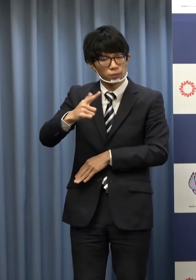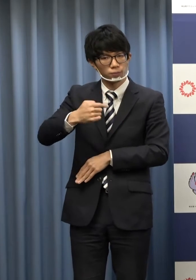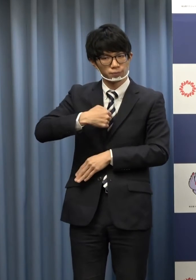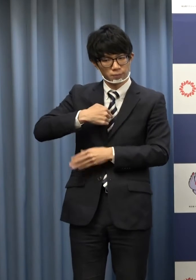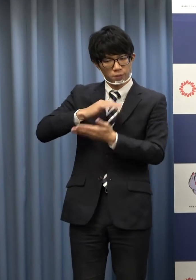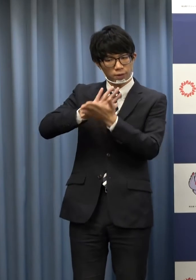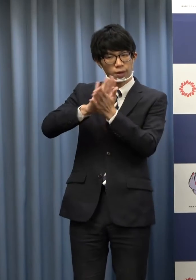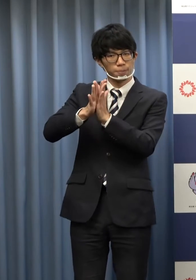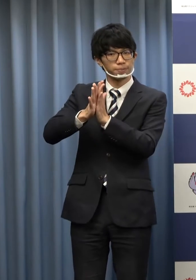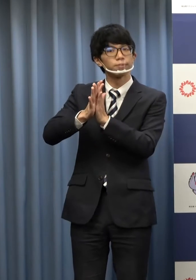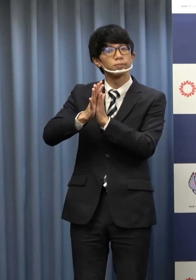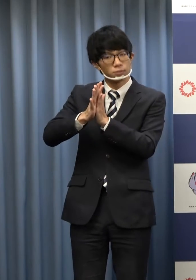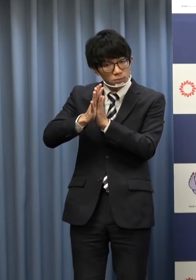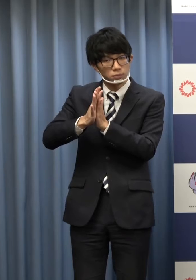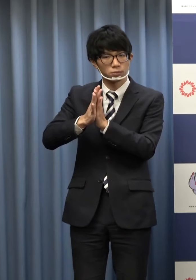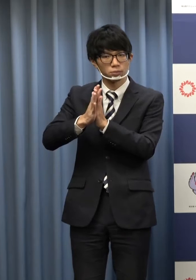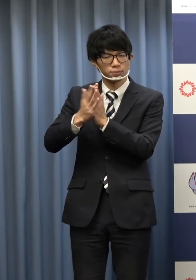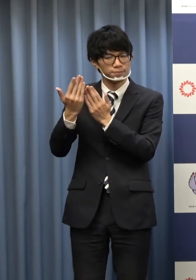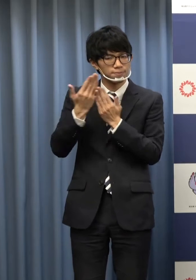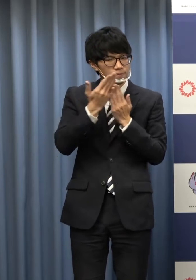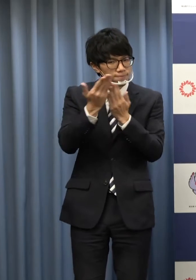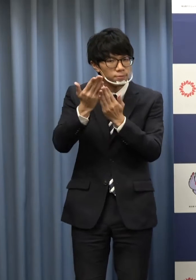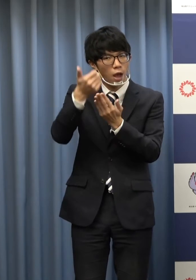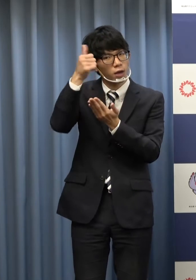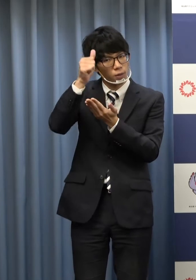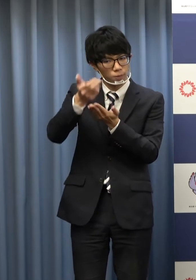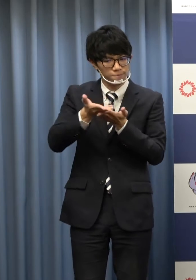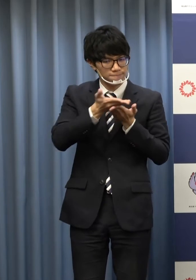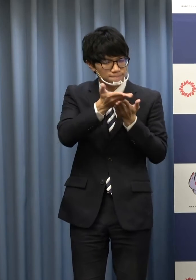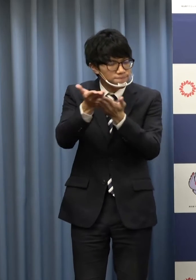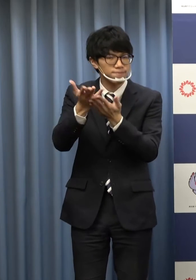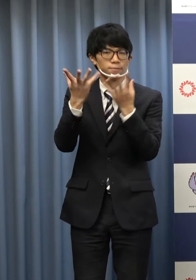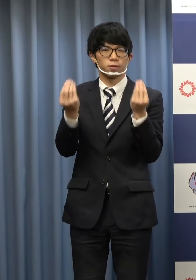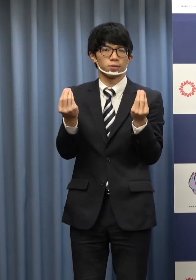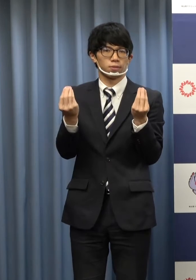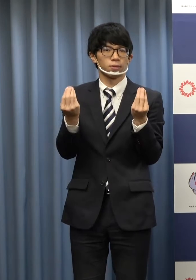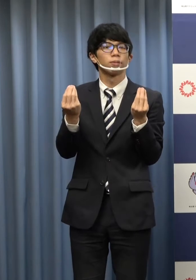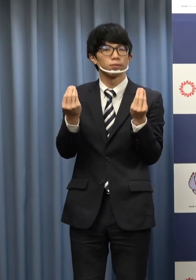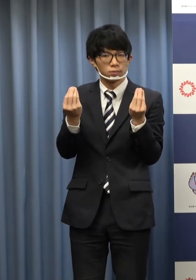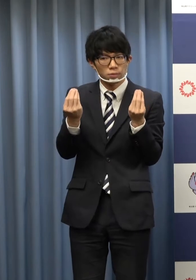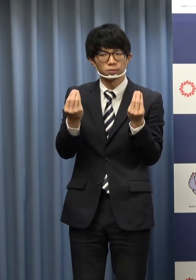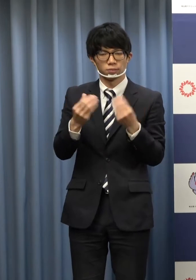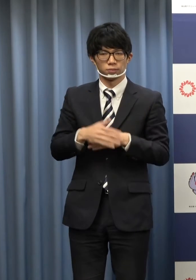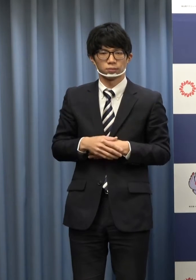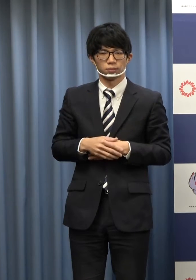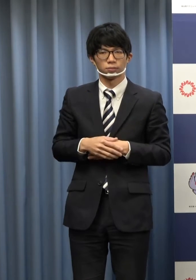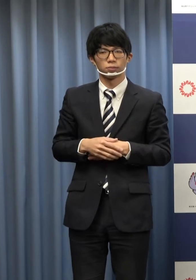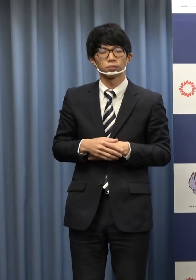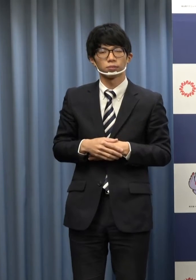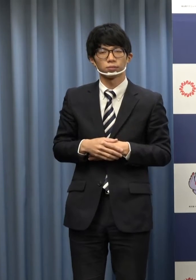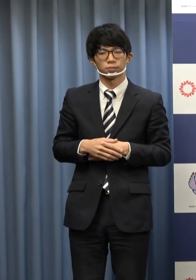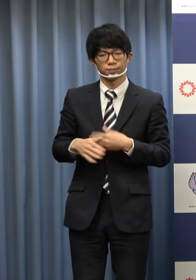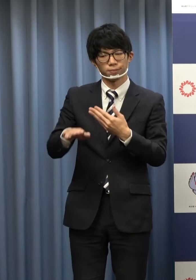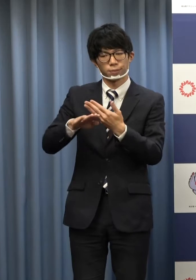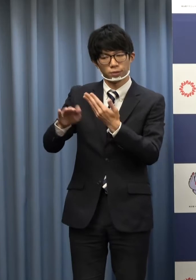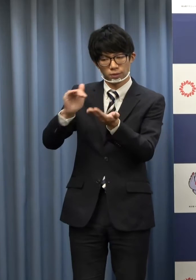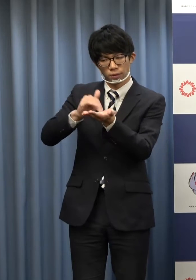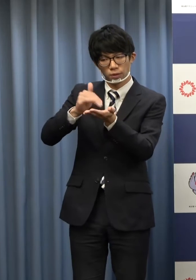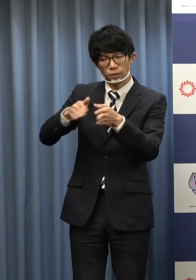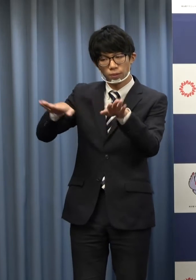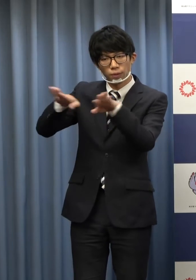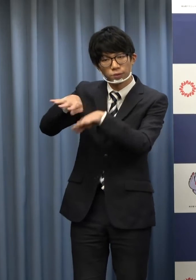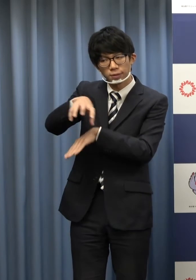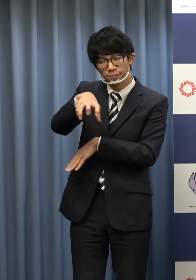アンケートというかですね、調査をさせていただいて、後方の機関におけるそのご懸念と